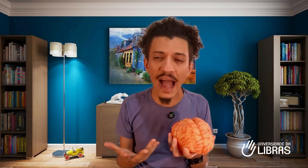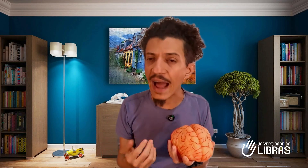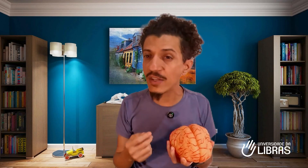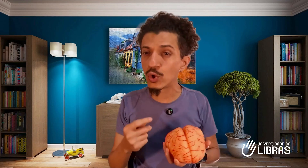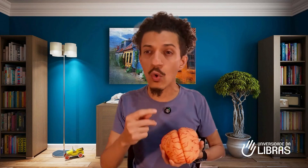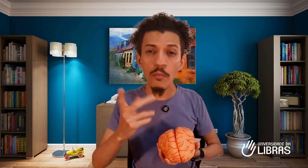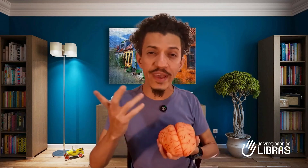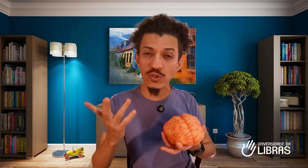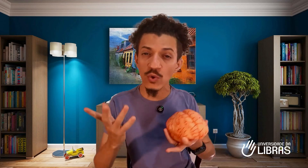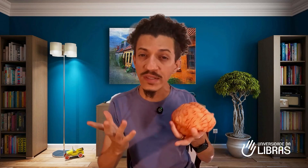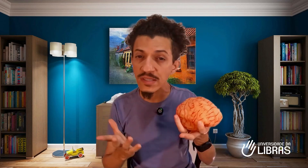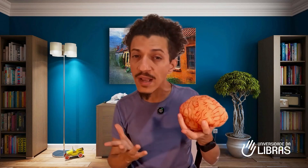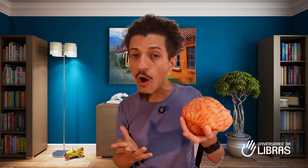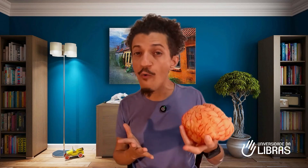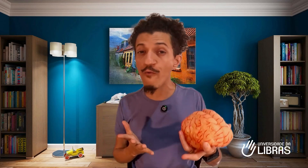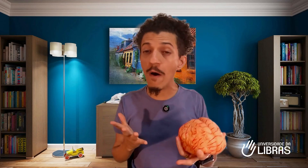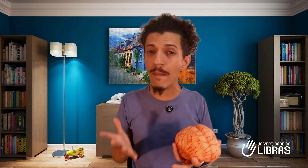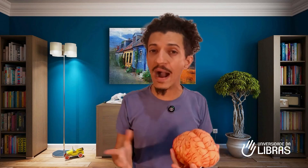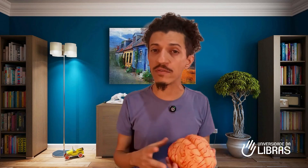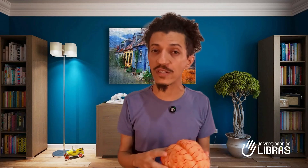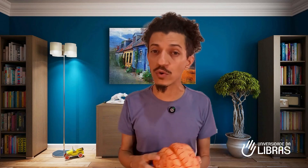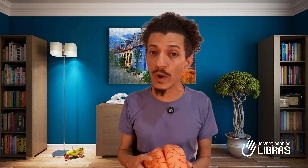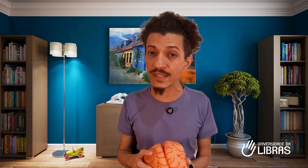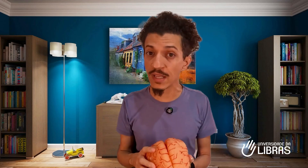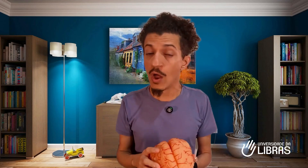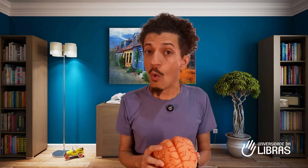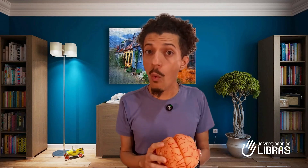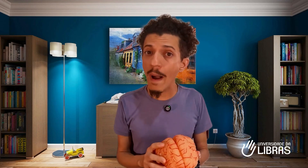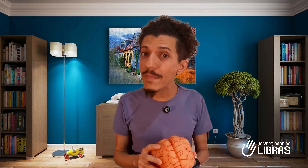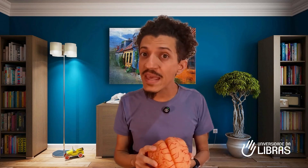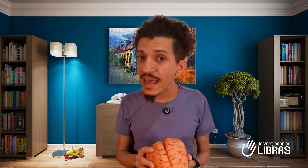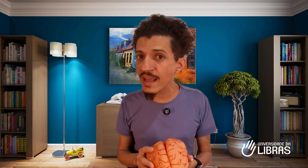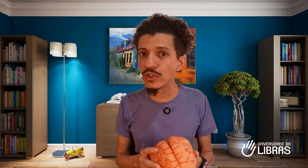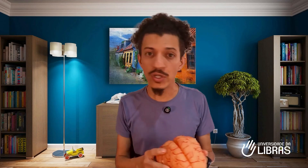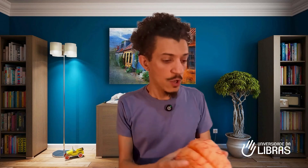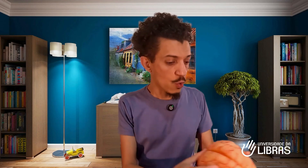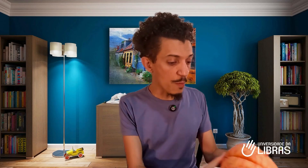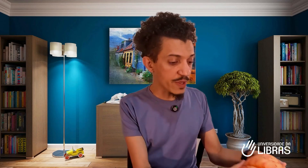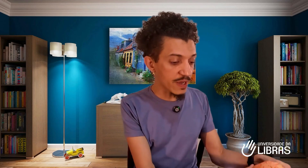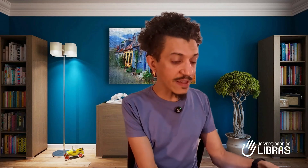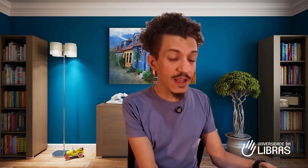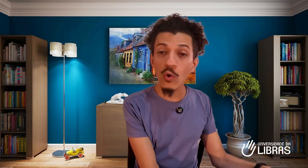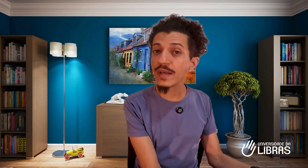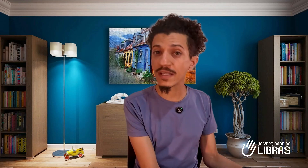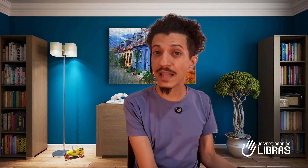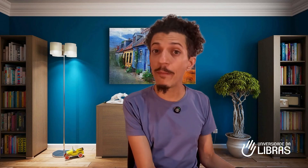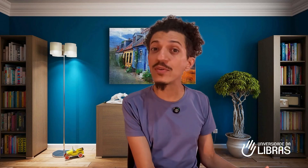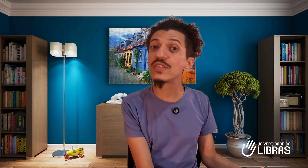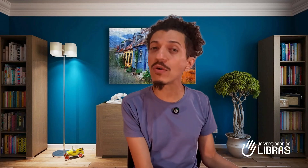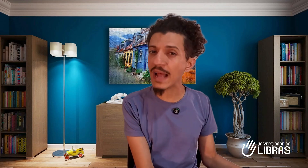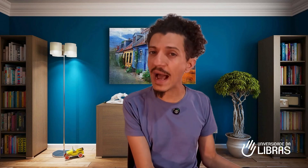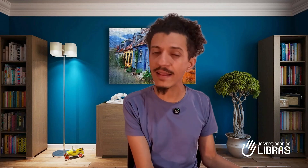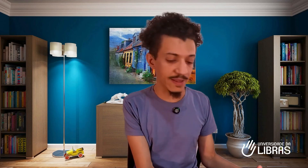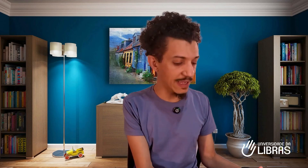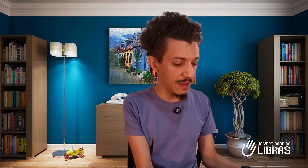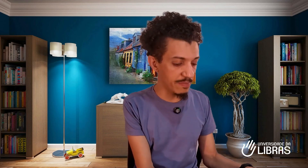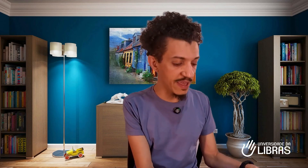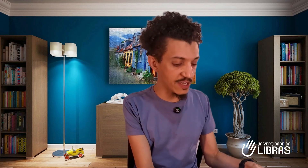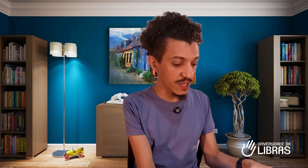de como que as coisas são, o formato das coisas, o ambiente, como que cada coisa está posicionada naquele ambiente.